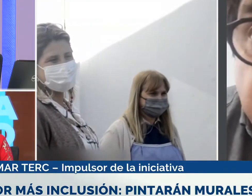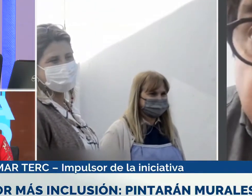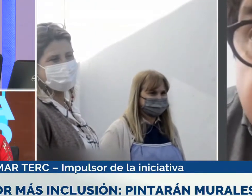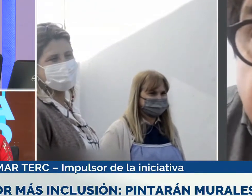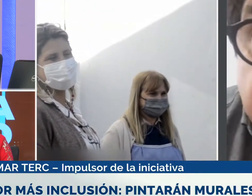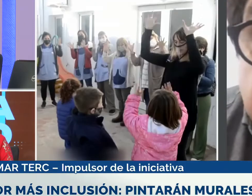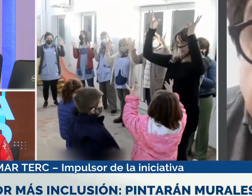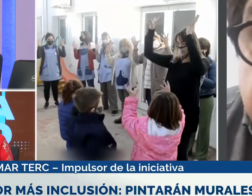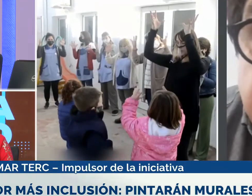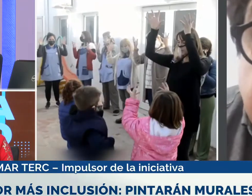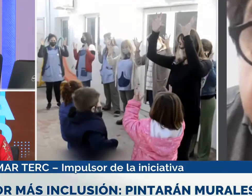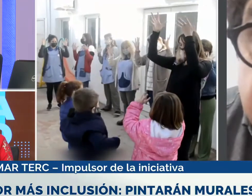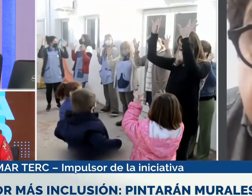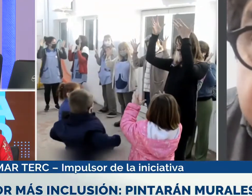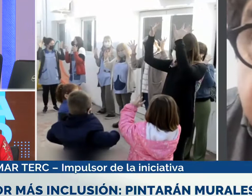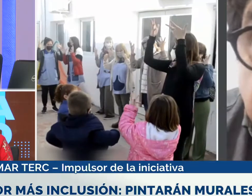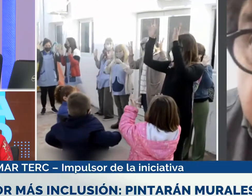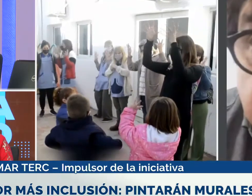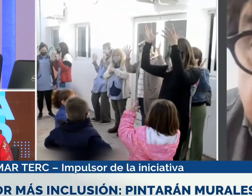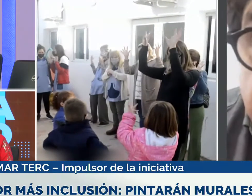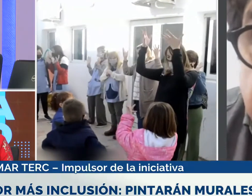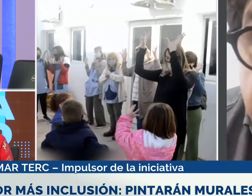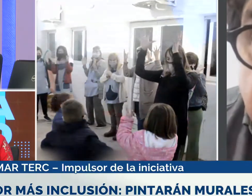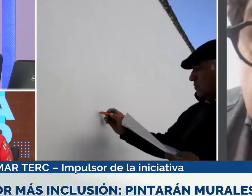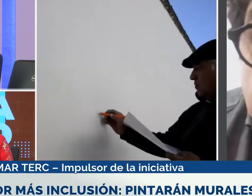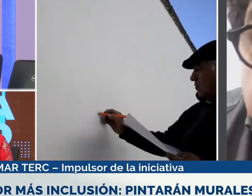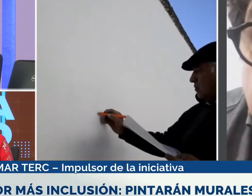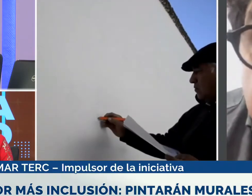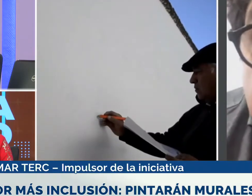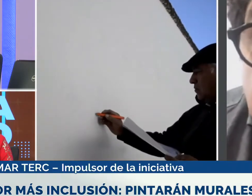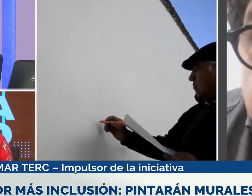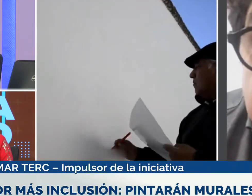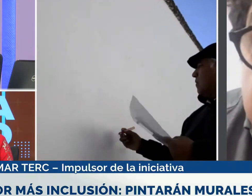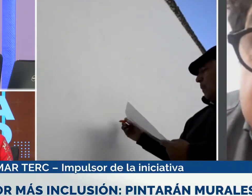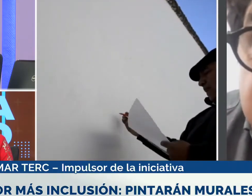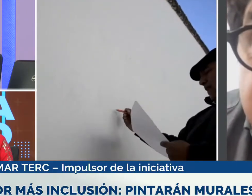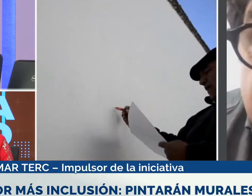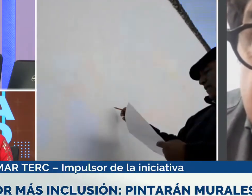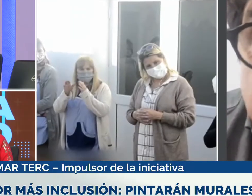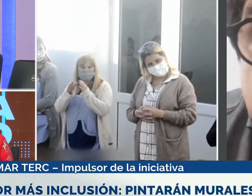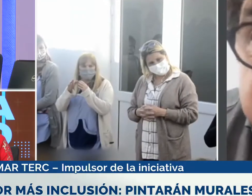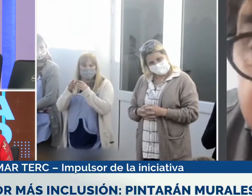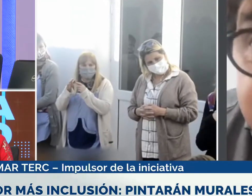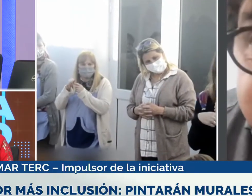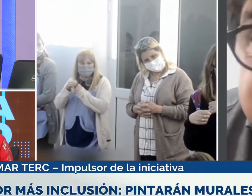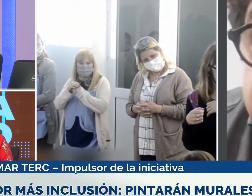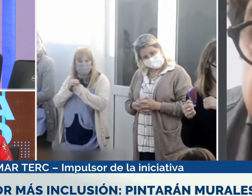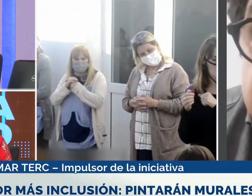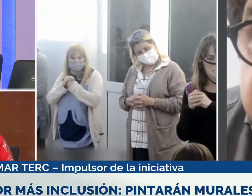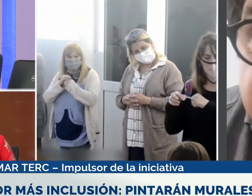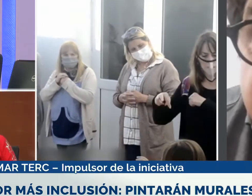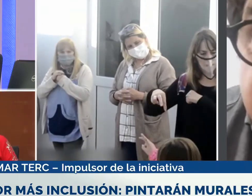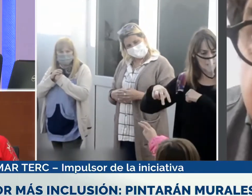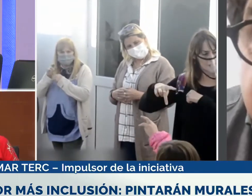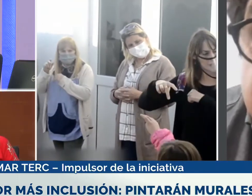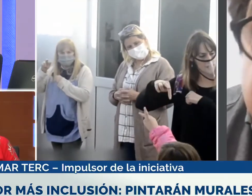hablado para poder ir a realizarla. Así que, bueno, estamos buscando que sea muy visible y